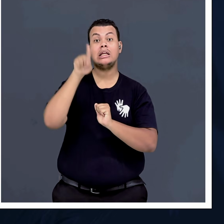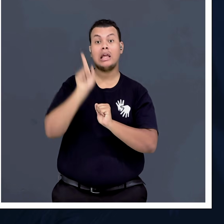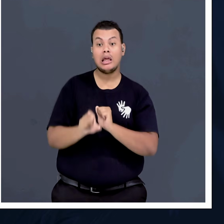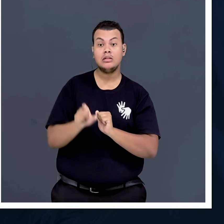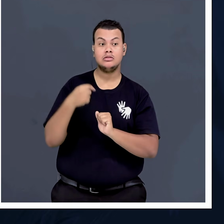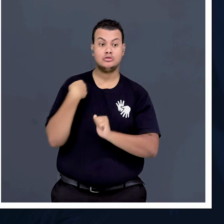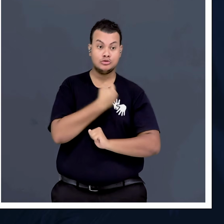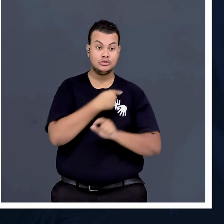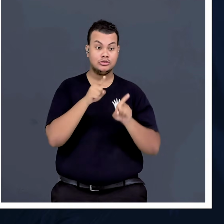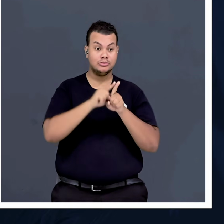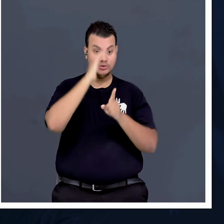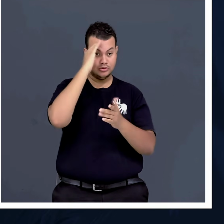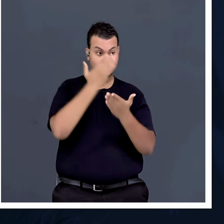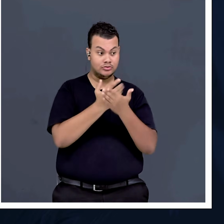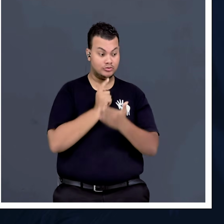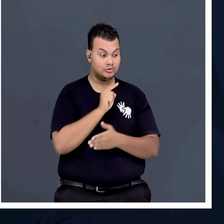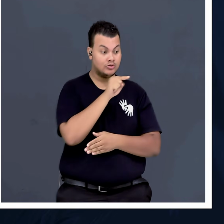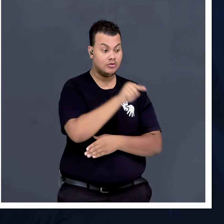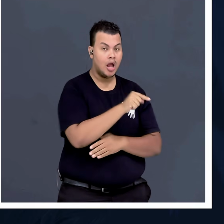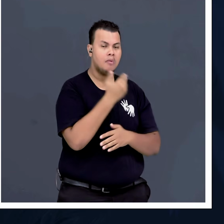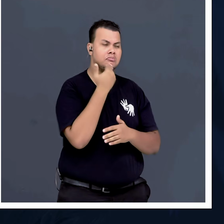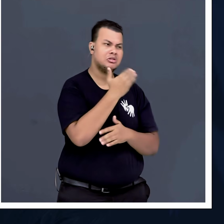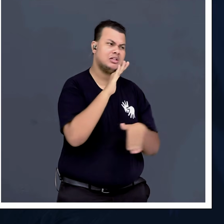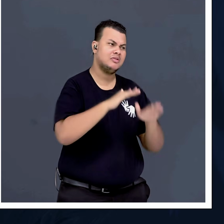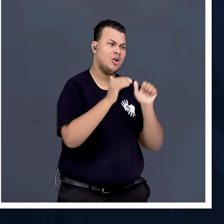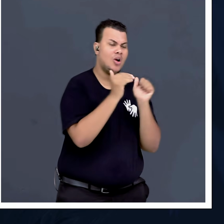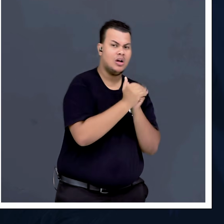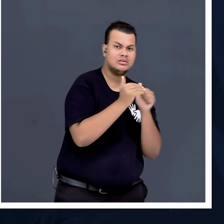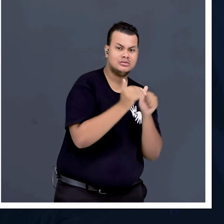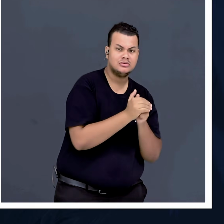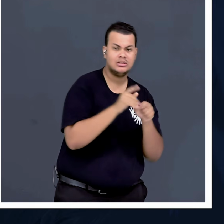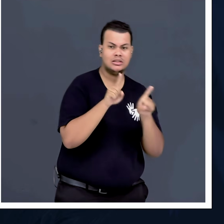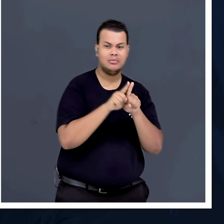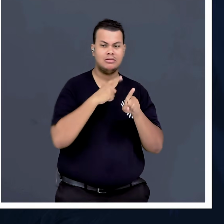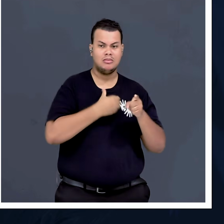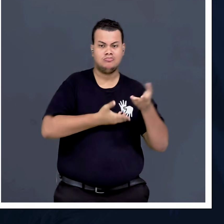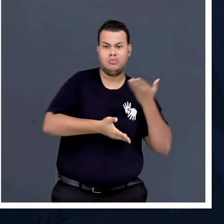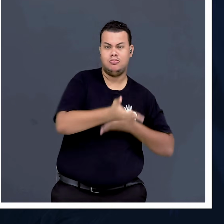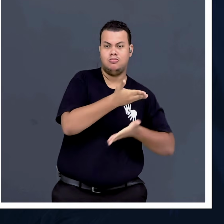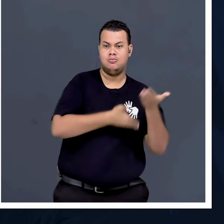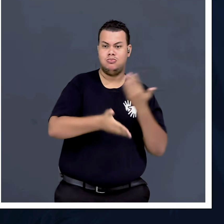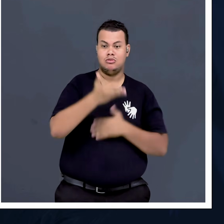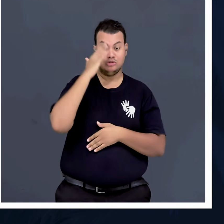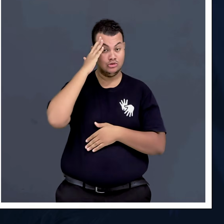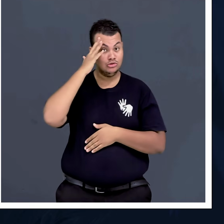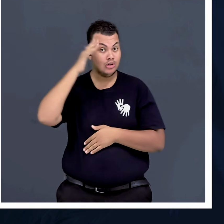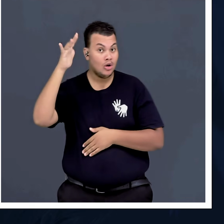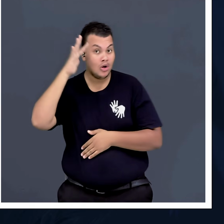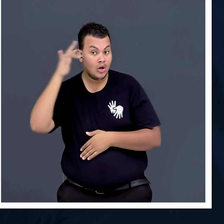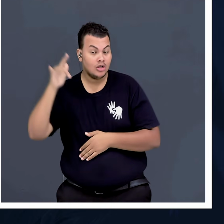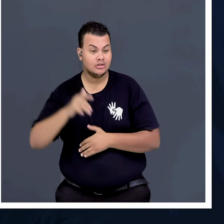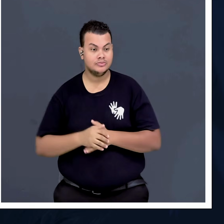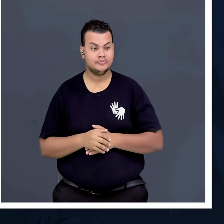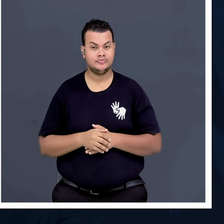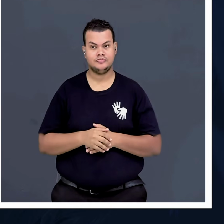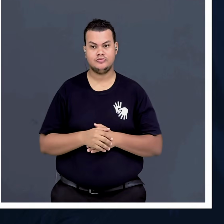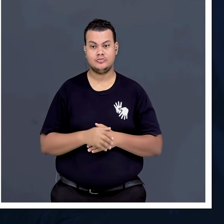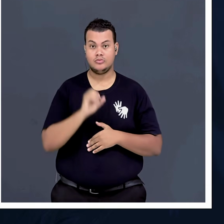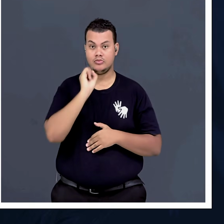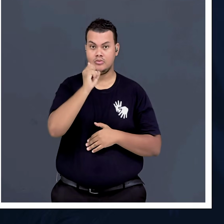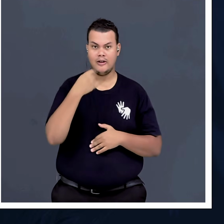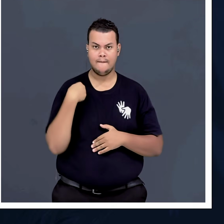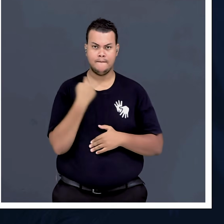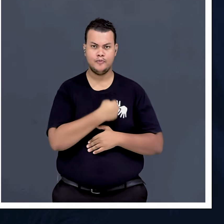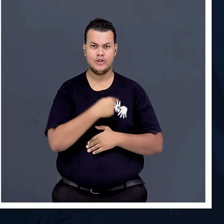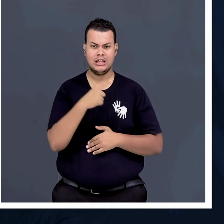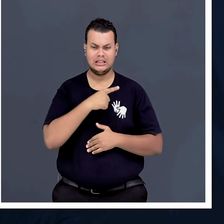nós confiamos para pedir oração, para compartilhar os nossos sonhos. Quando nós